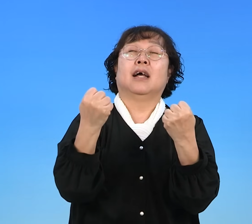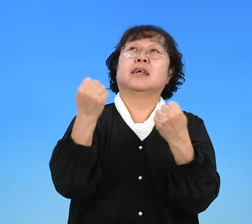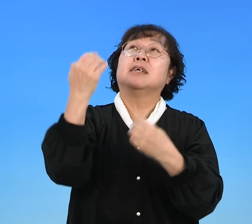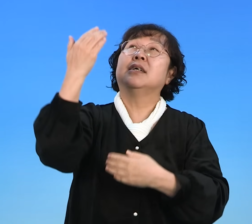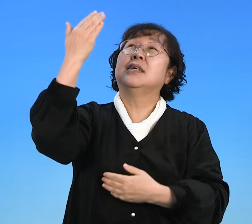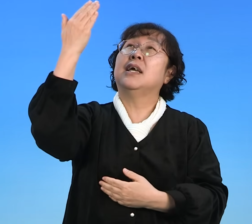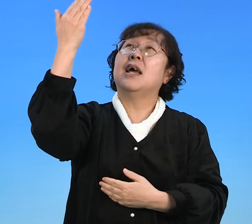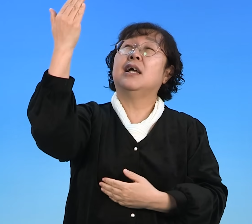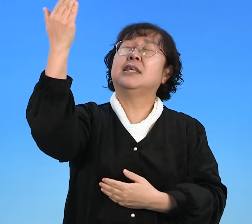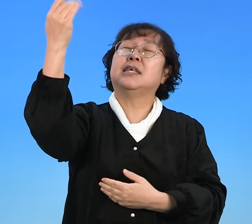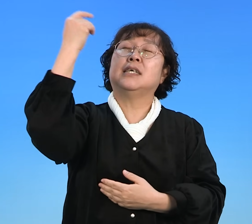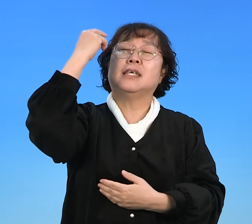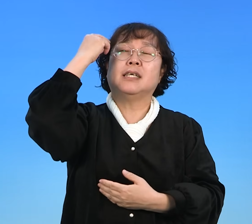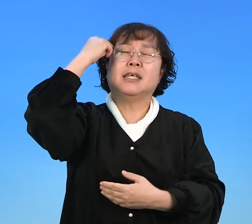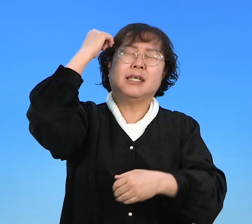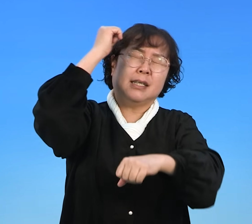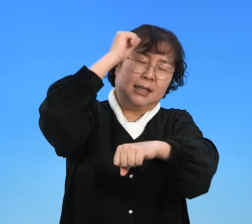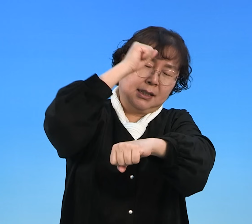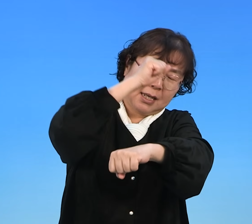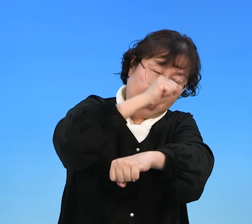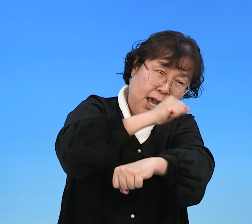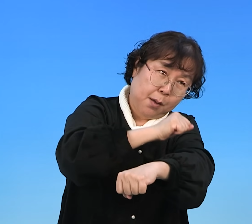그의 지혜 무궁하며